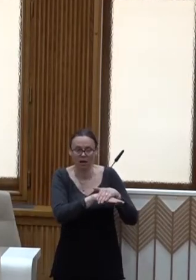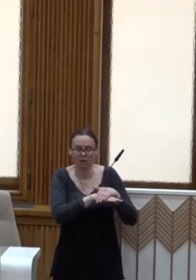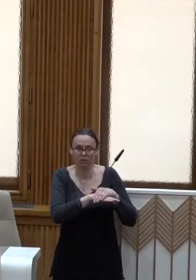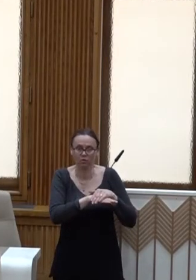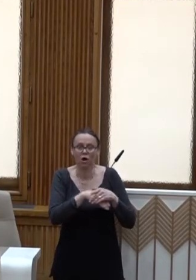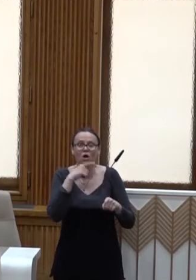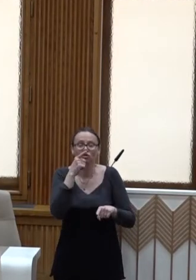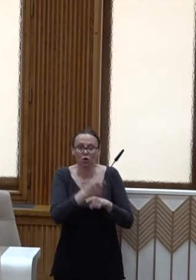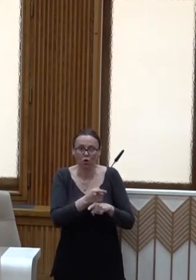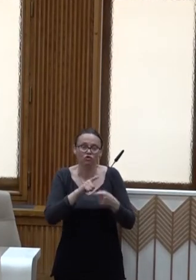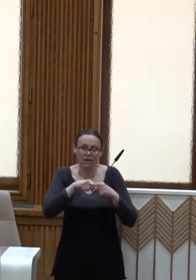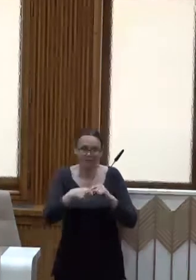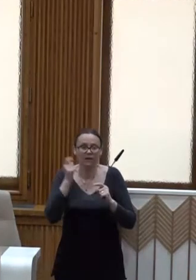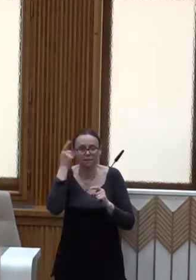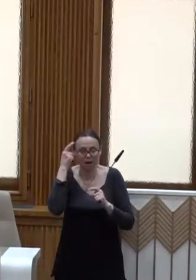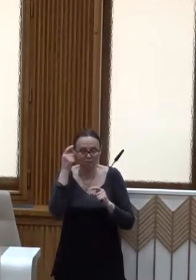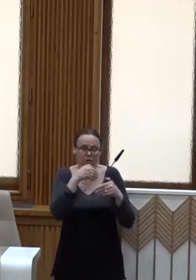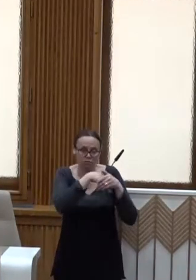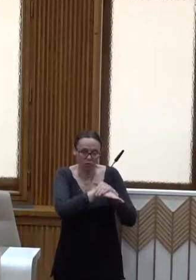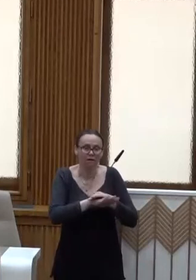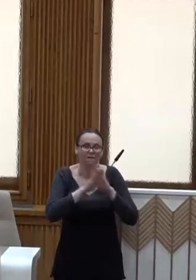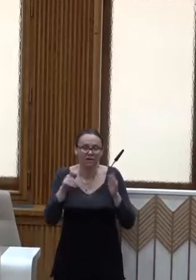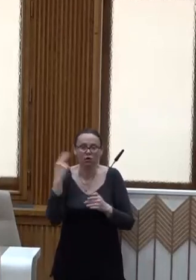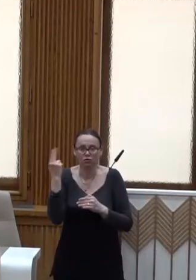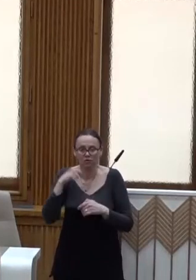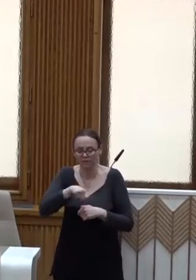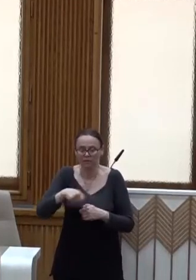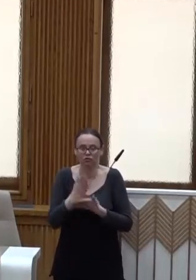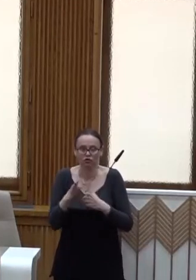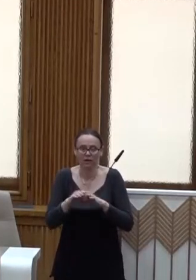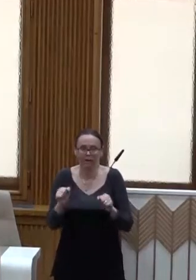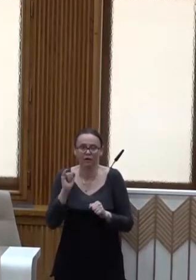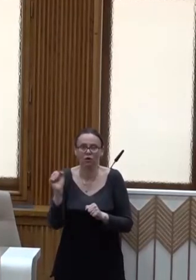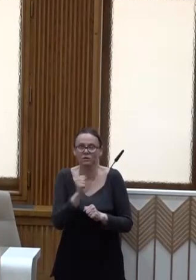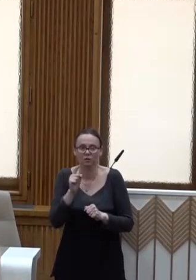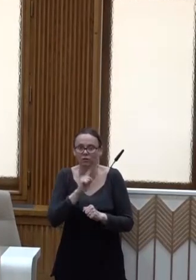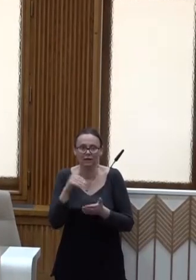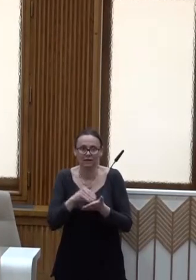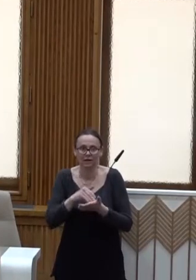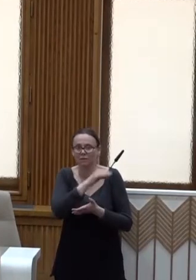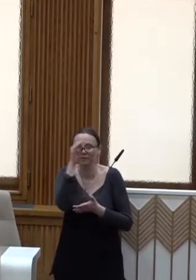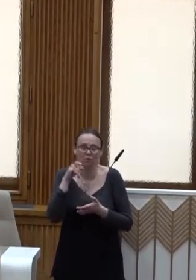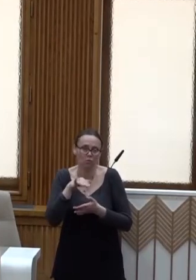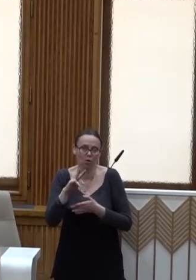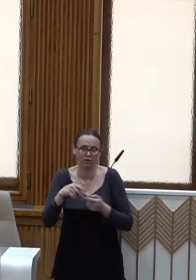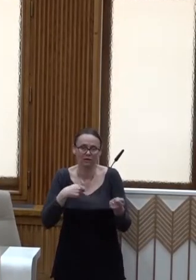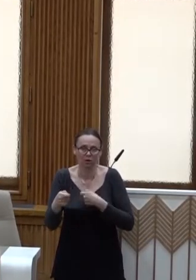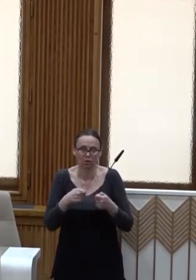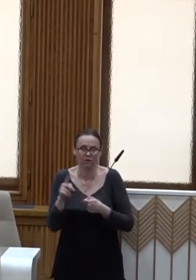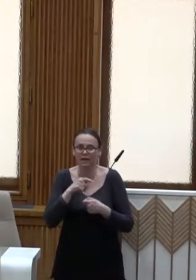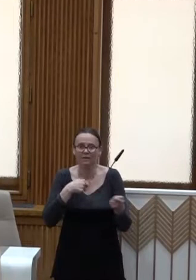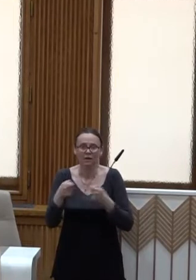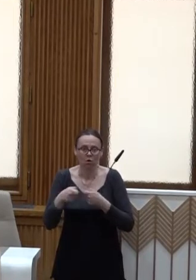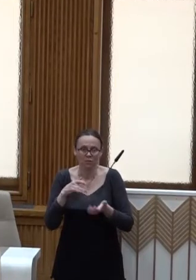živil je pametno narediti in veliko slovenskih gospodinjstv je to že naredilo, zato da ni treba dnevno hoditi v trgovine in